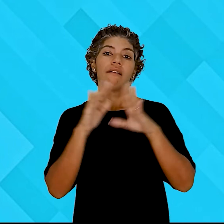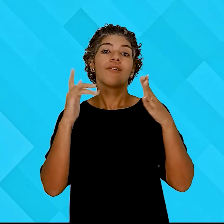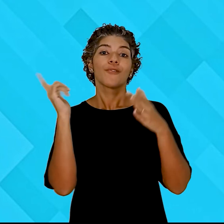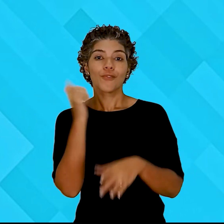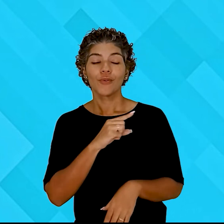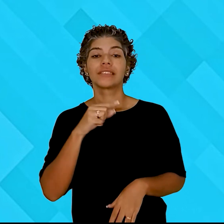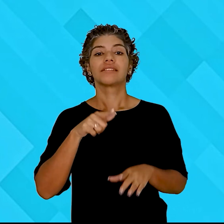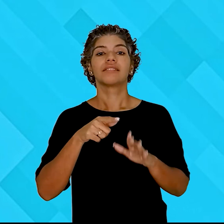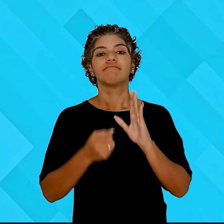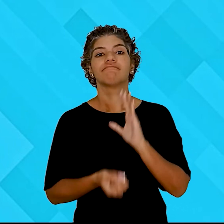como um microempreendedor?